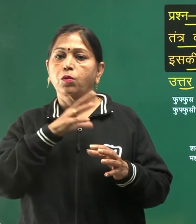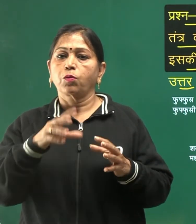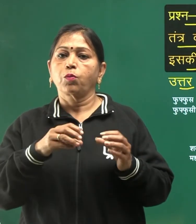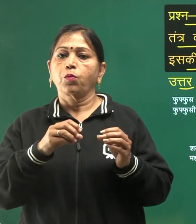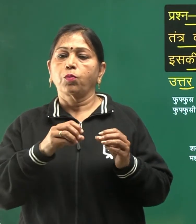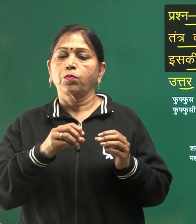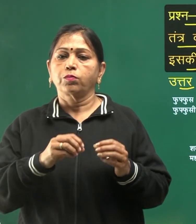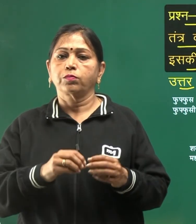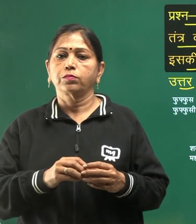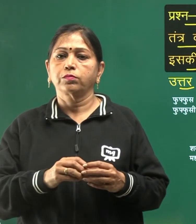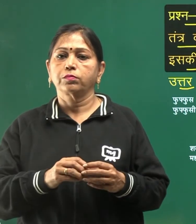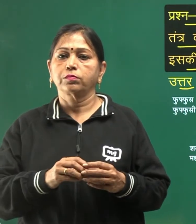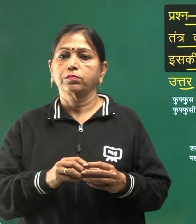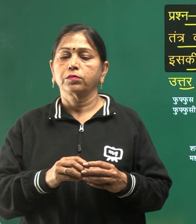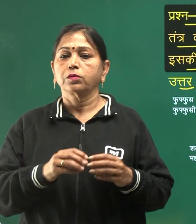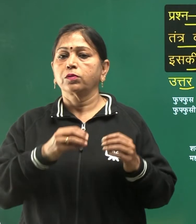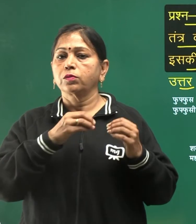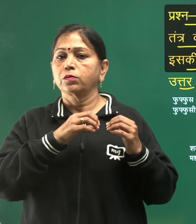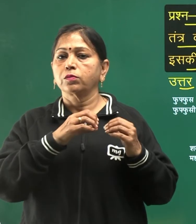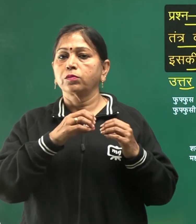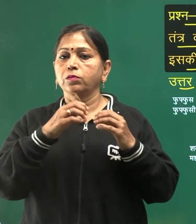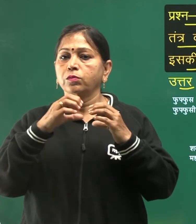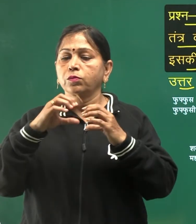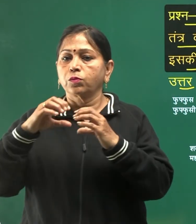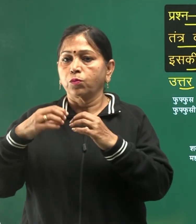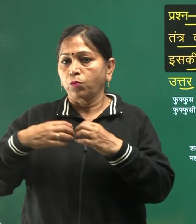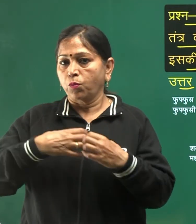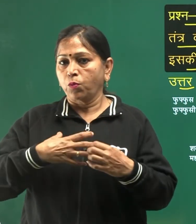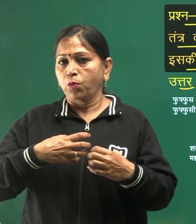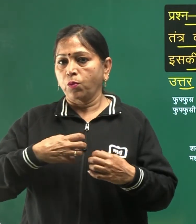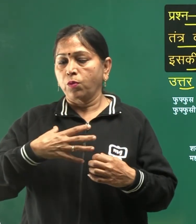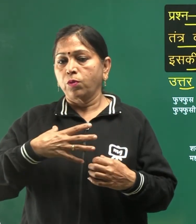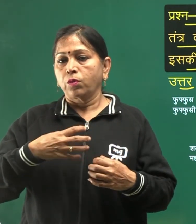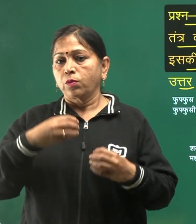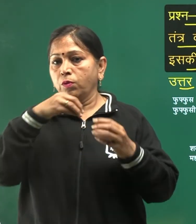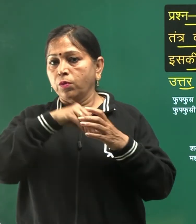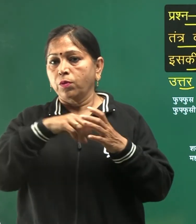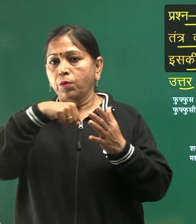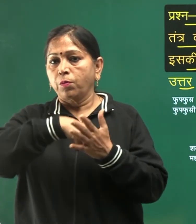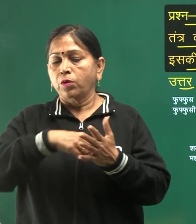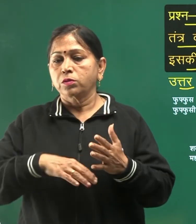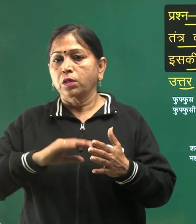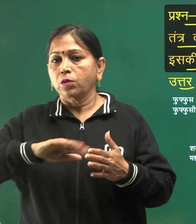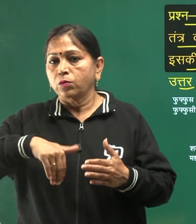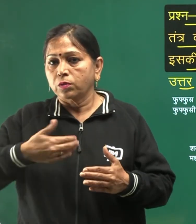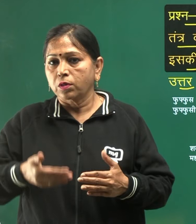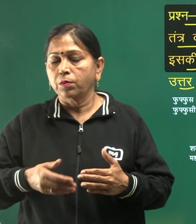फिर वहाँ से शुद्ध होकर हृदय को आता है